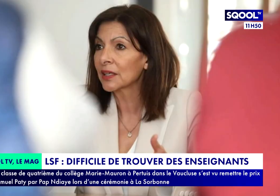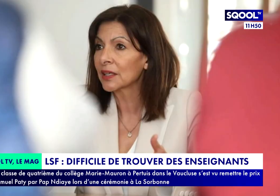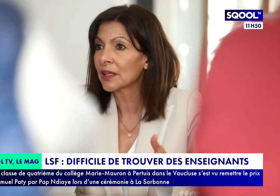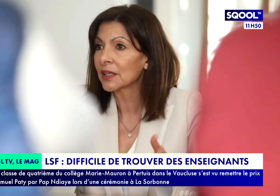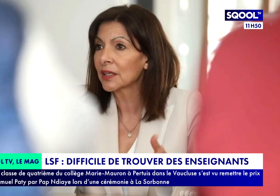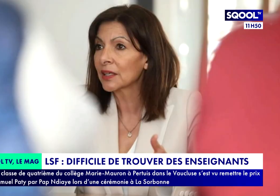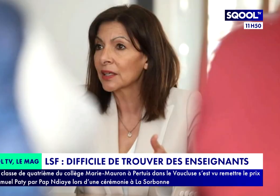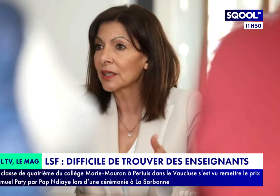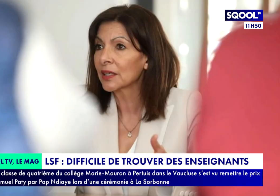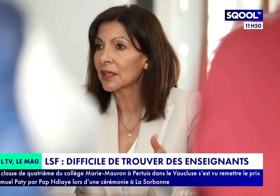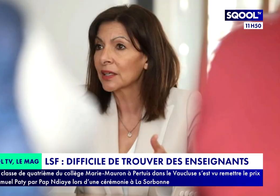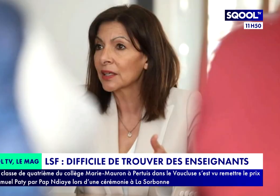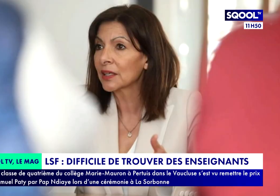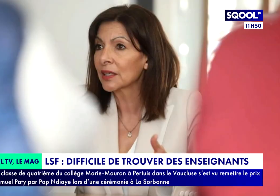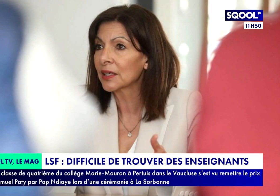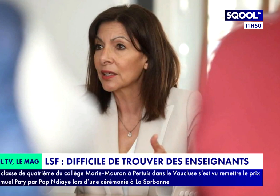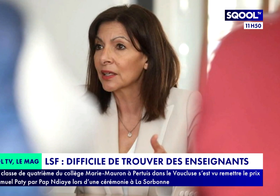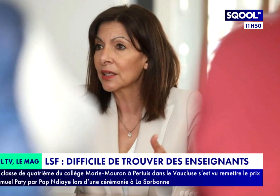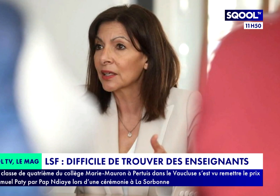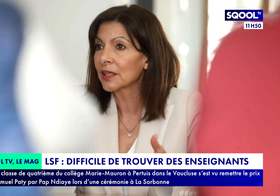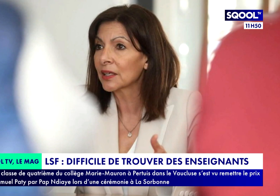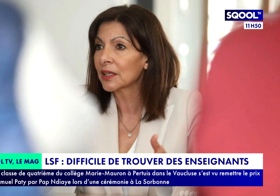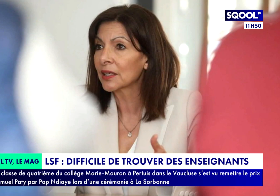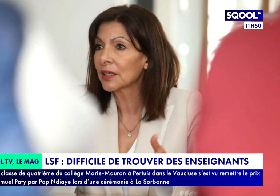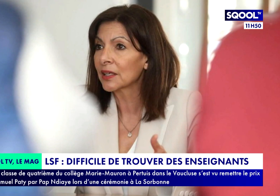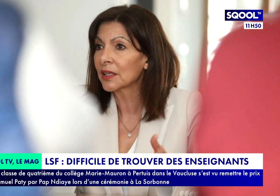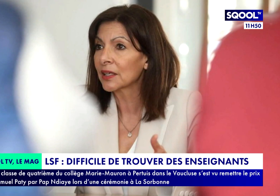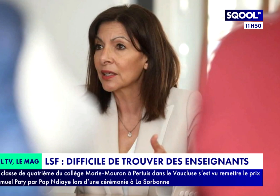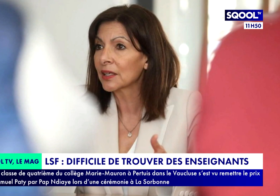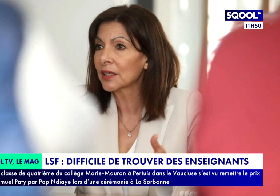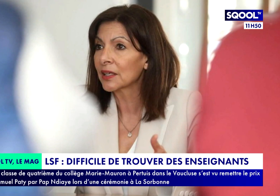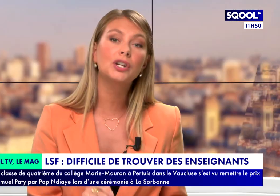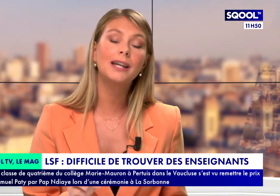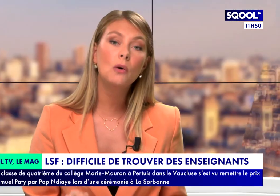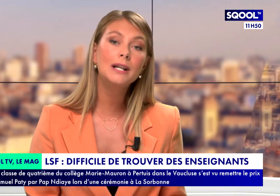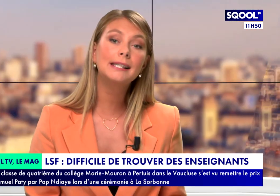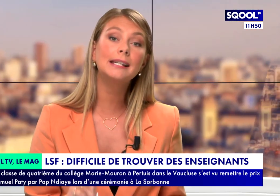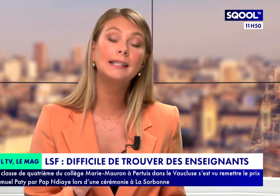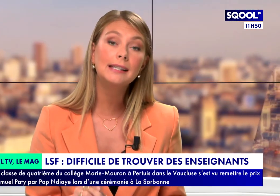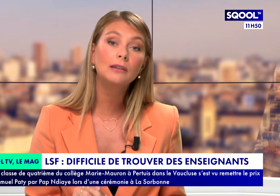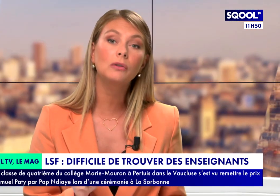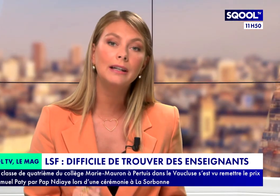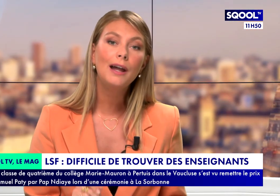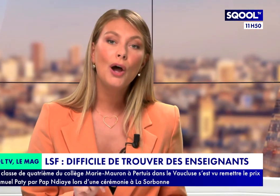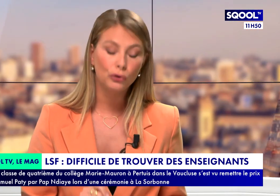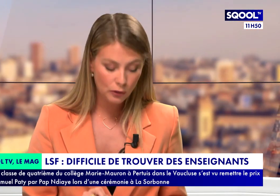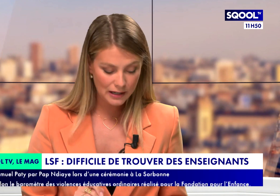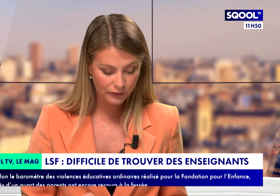'Académie de Paris à développer l'enseignement de la langue des signes française au collège et au lycée dès cette rentrée 2022.